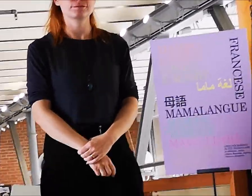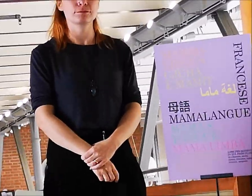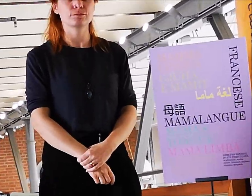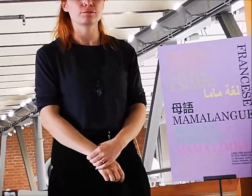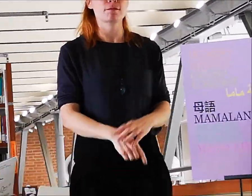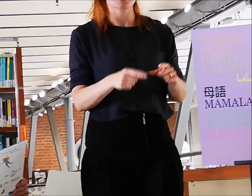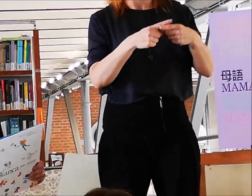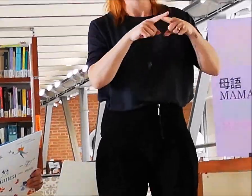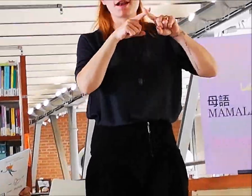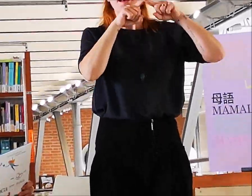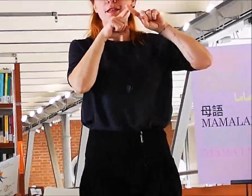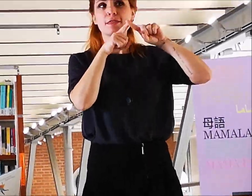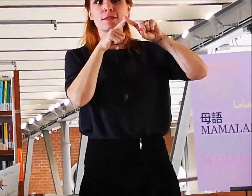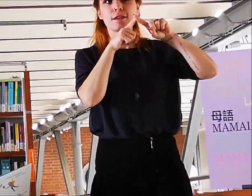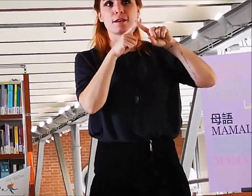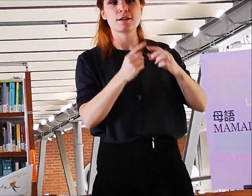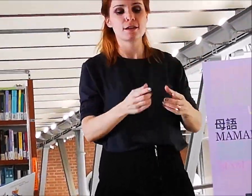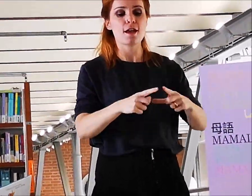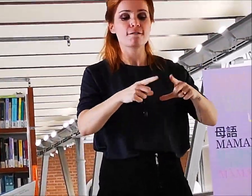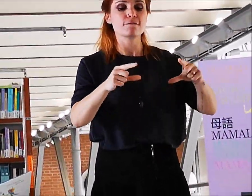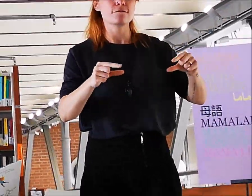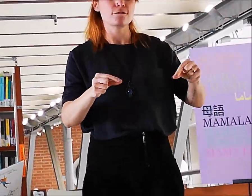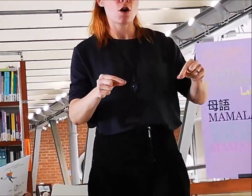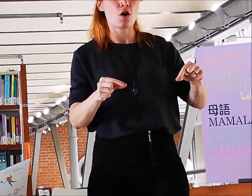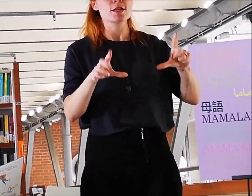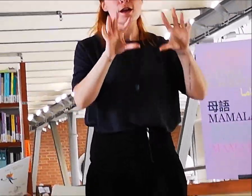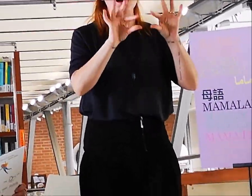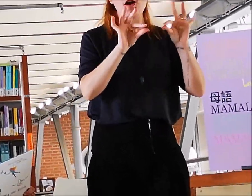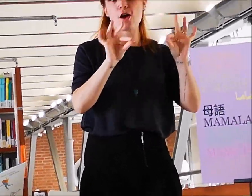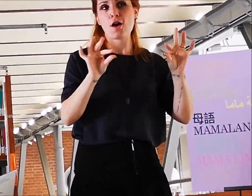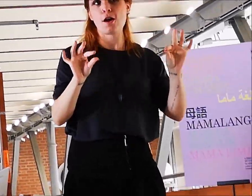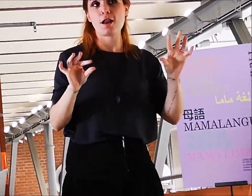Incollano i brillantini sulle foglie delle piante del terrazzo.